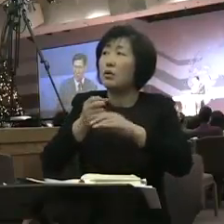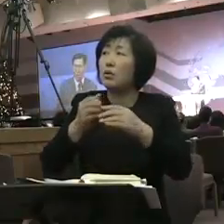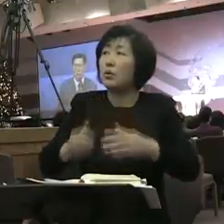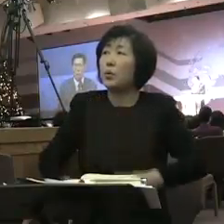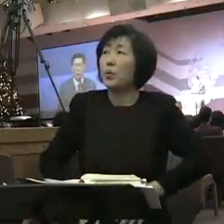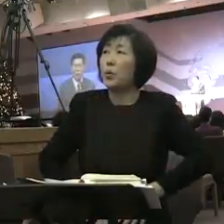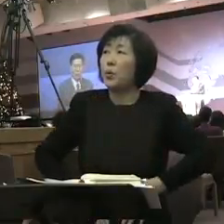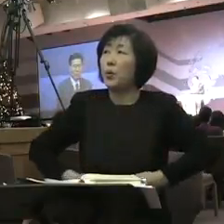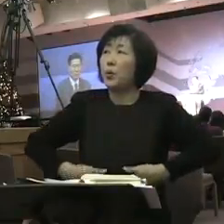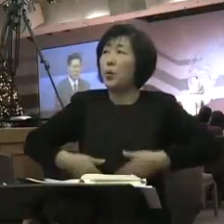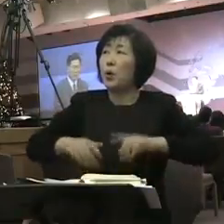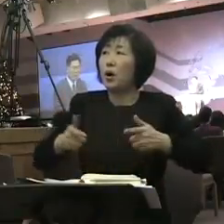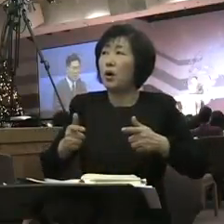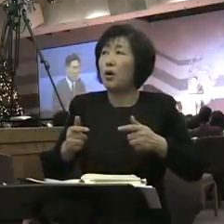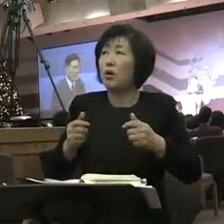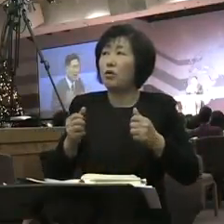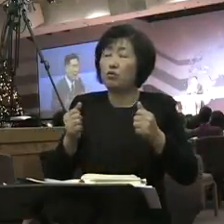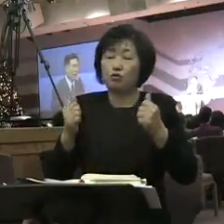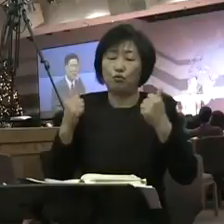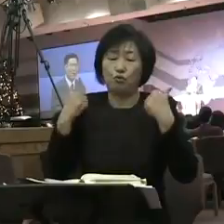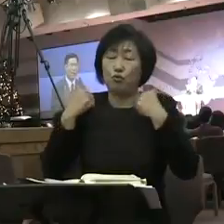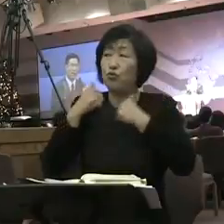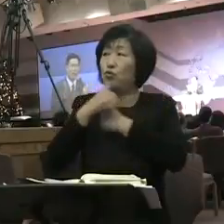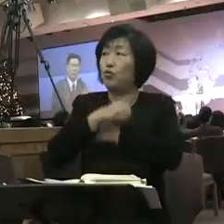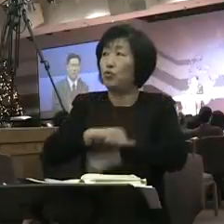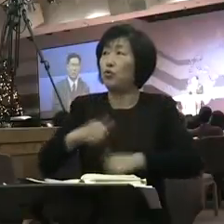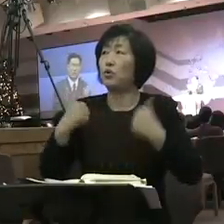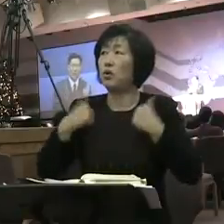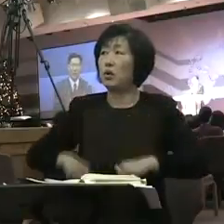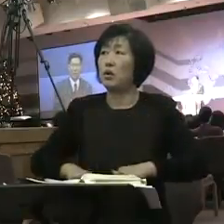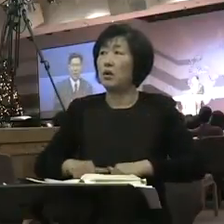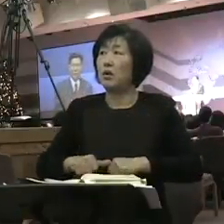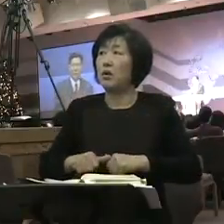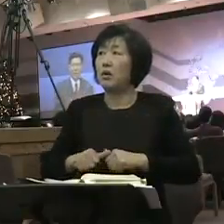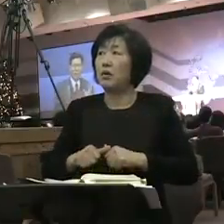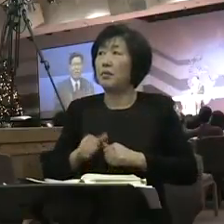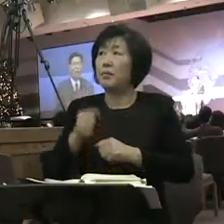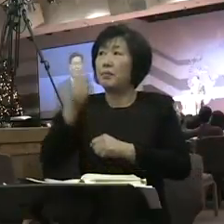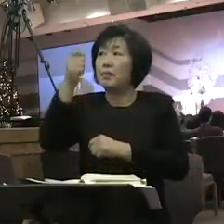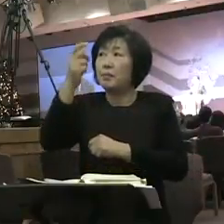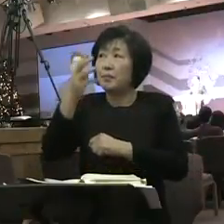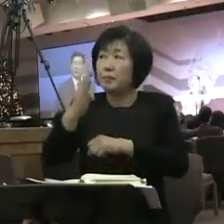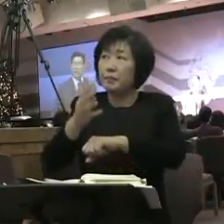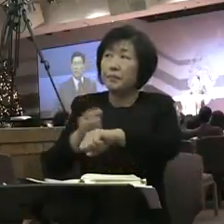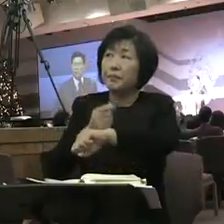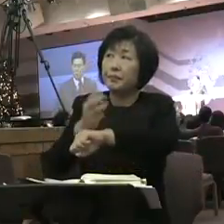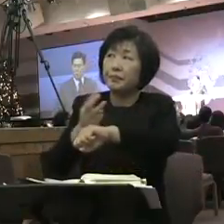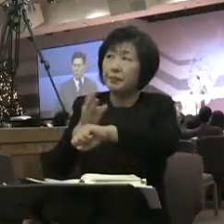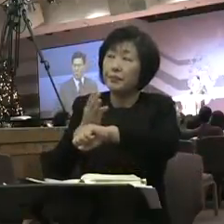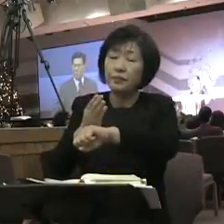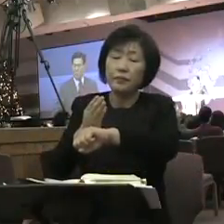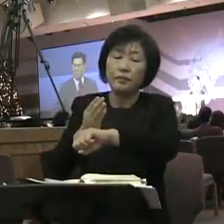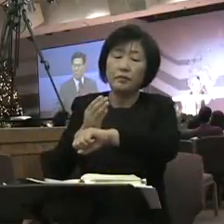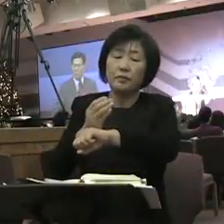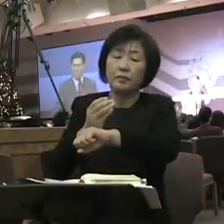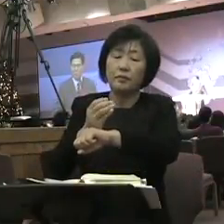코트를 껴입고 몇 시간씩 달려와서 하나님의 말씀을 갈망하며 배우기를 원하는 그런